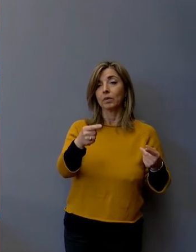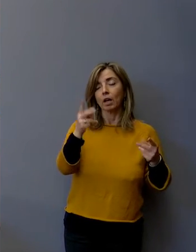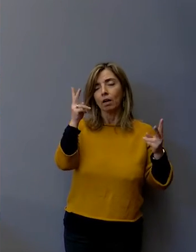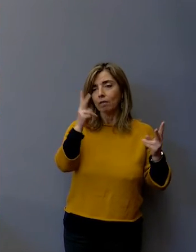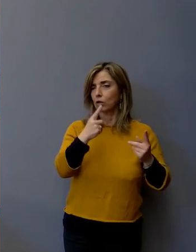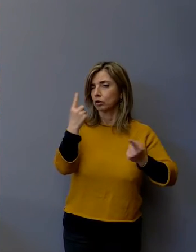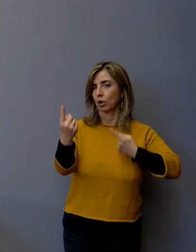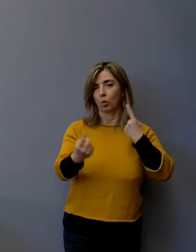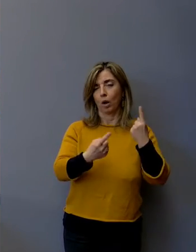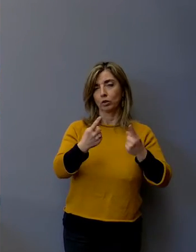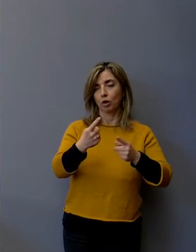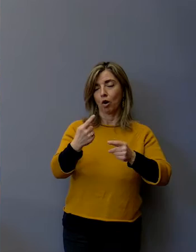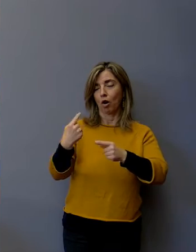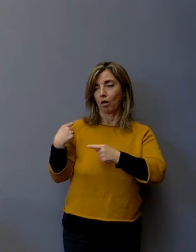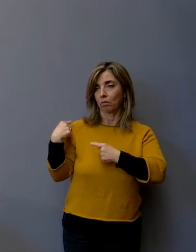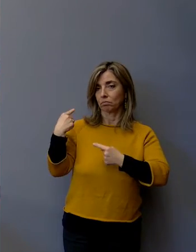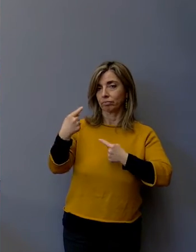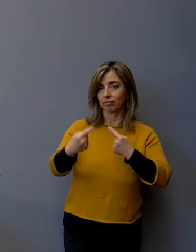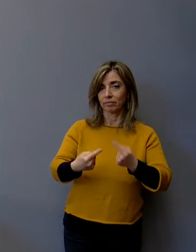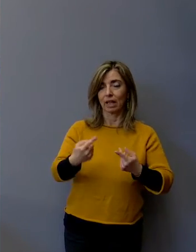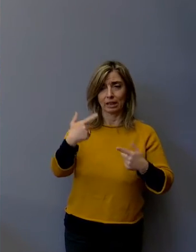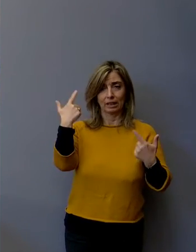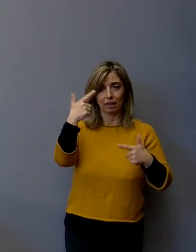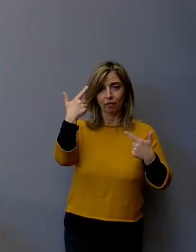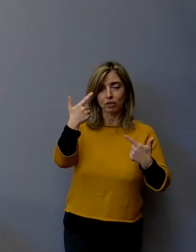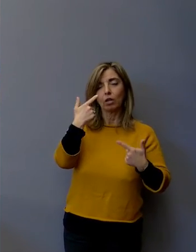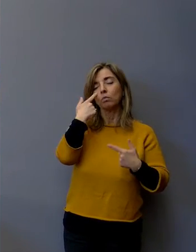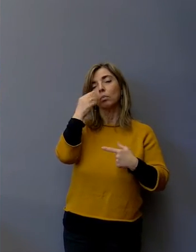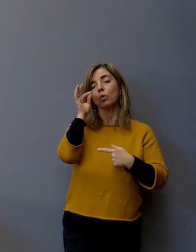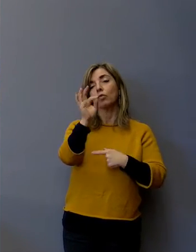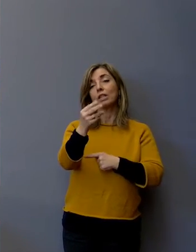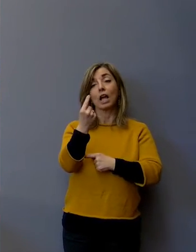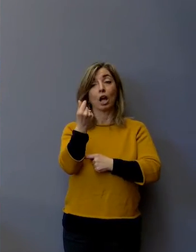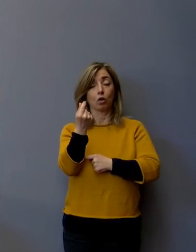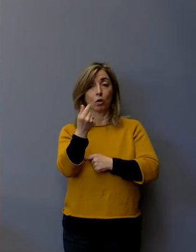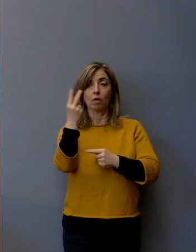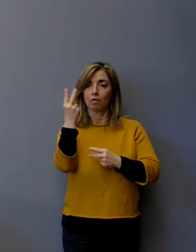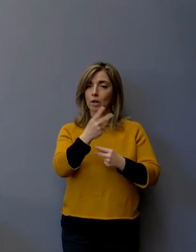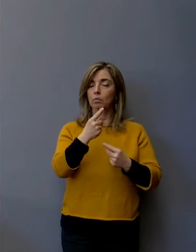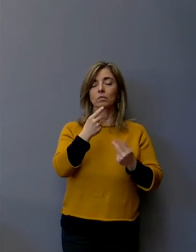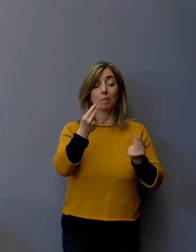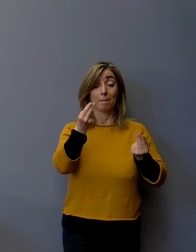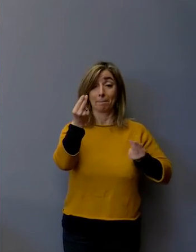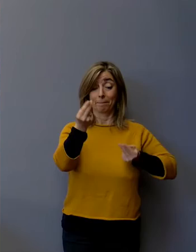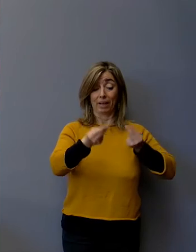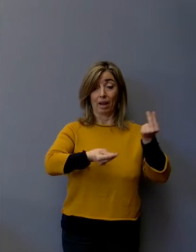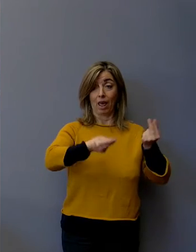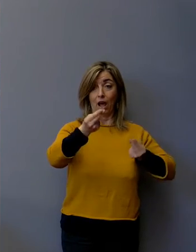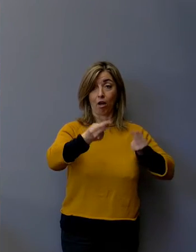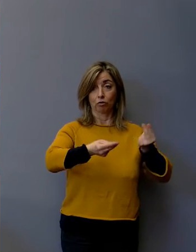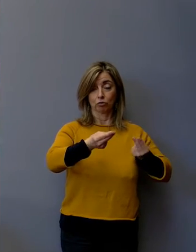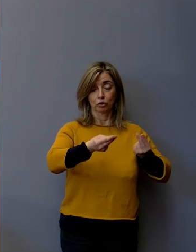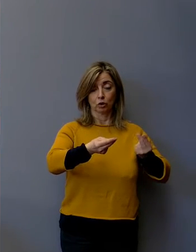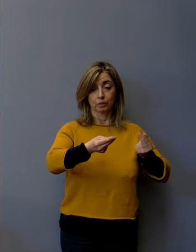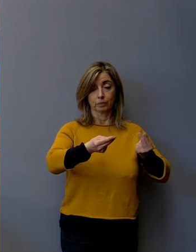economico perché quando si parla di bilancio non si può negare e questo bilancio che